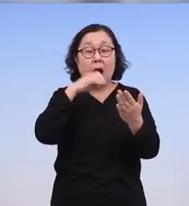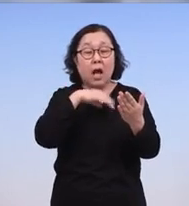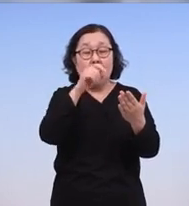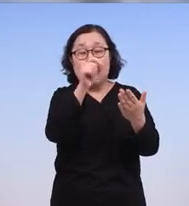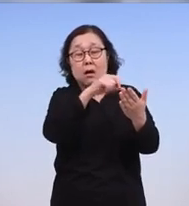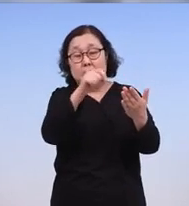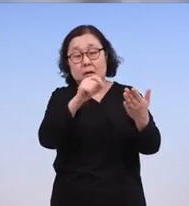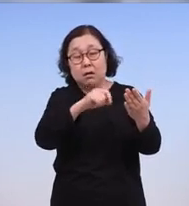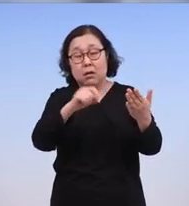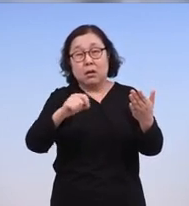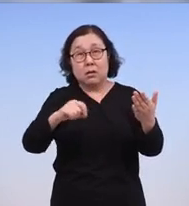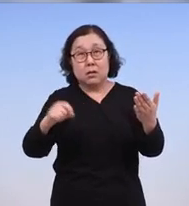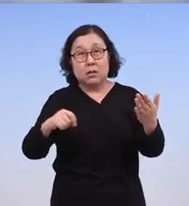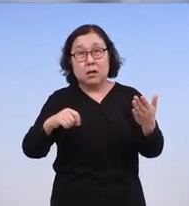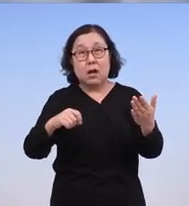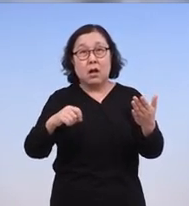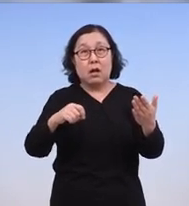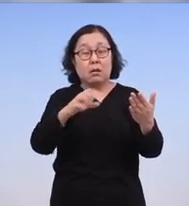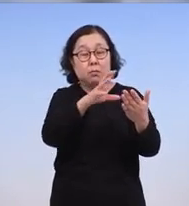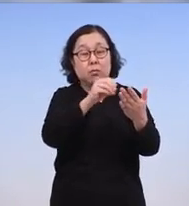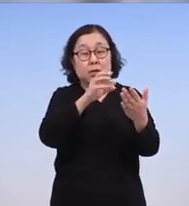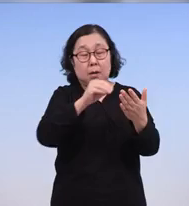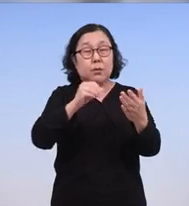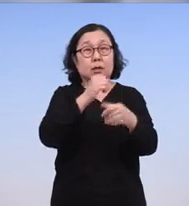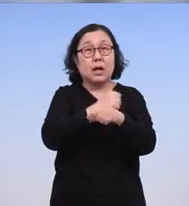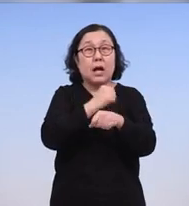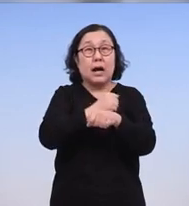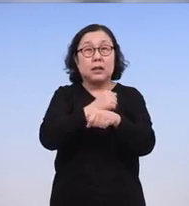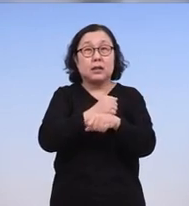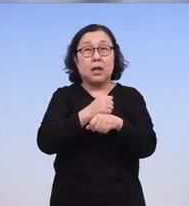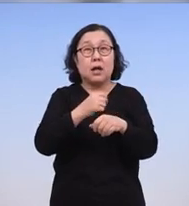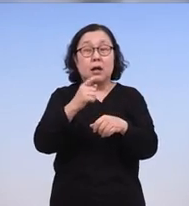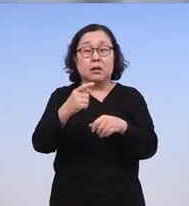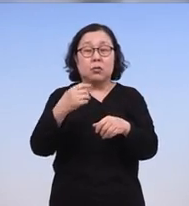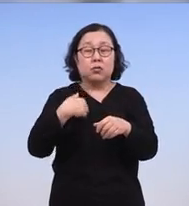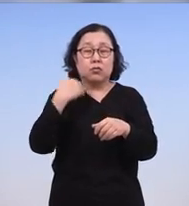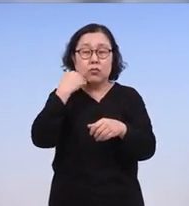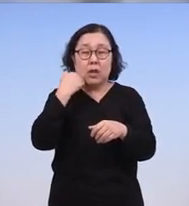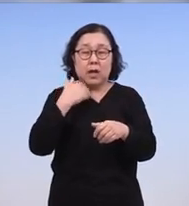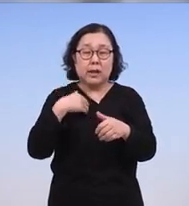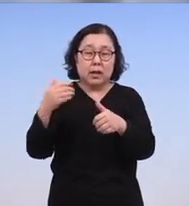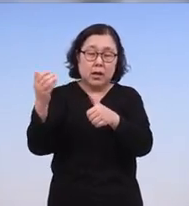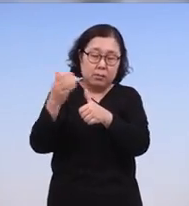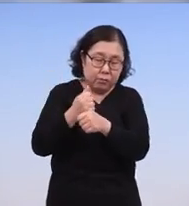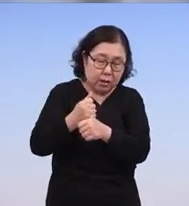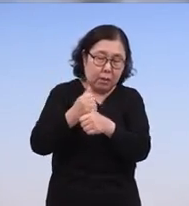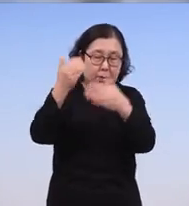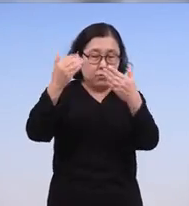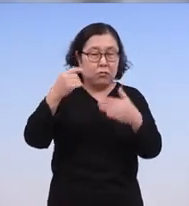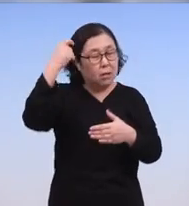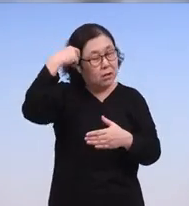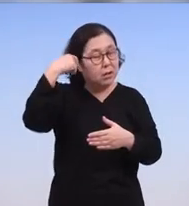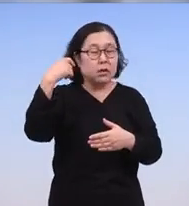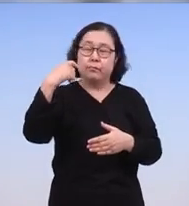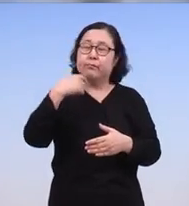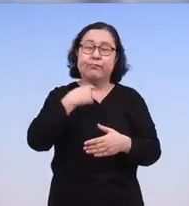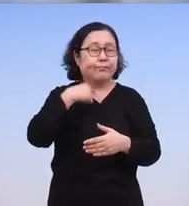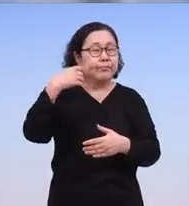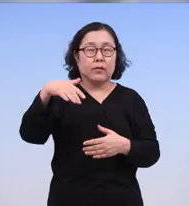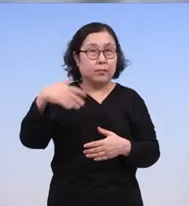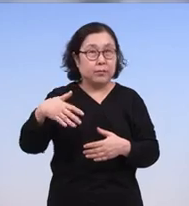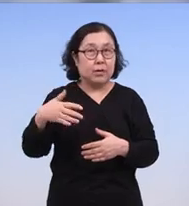경험 해본 적 있으세요? 없습니다. 그 소설은 재밌으라고 읽는 거지 누가 붙들어 주기 때문에 읽는 거